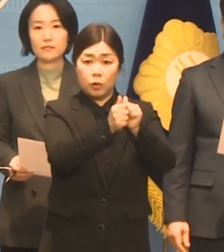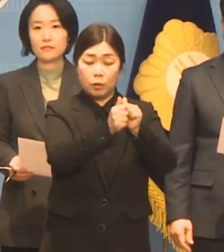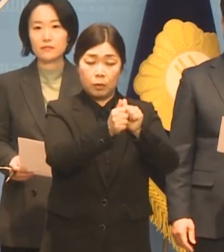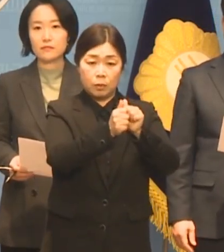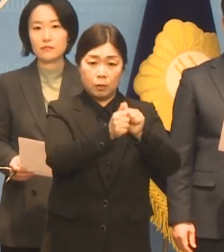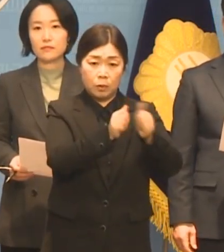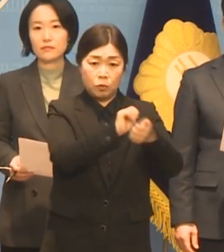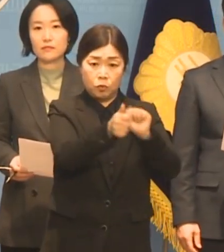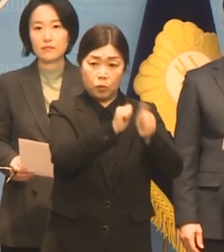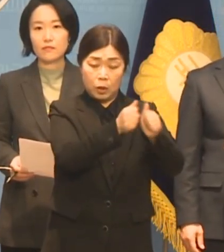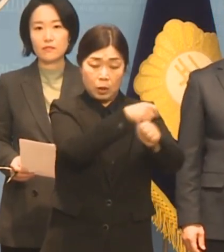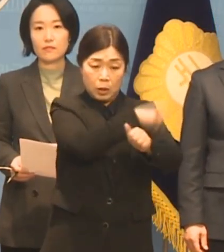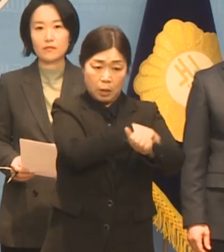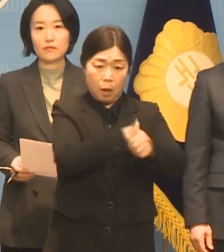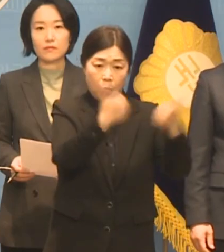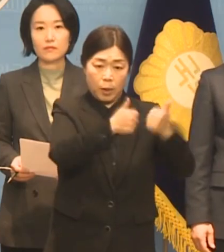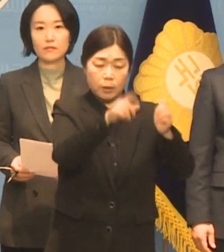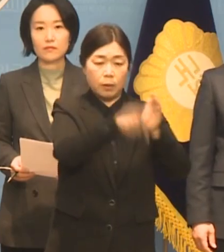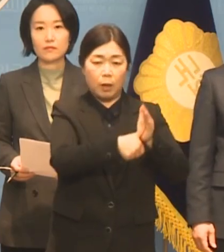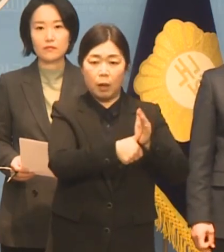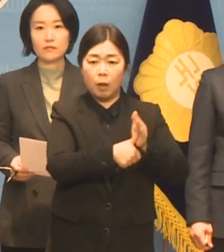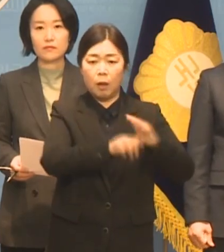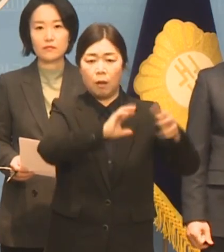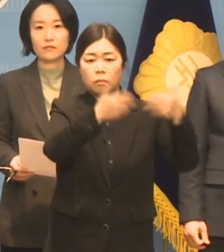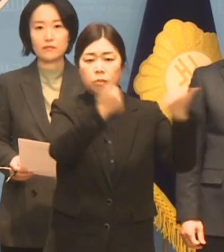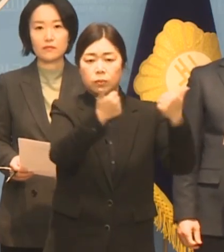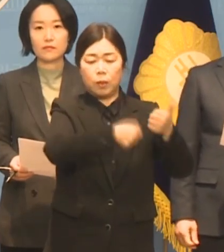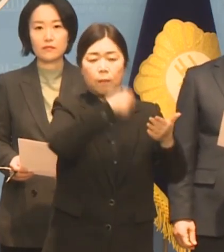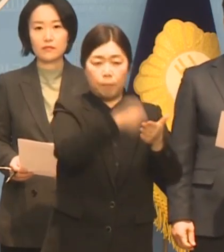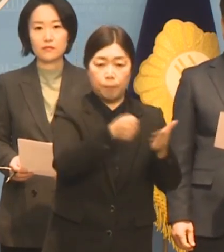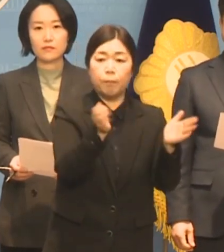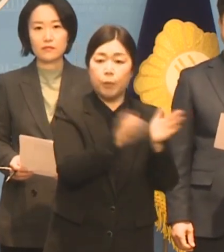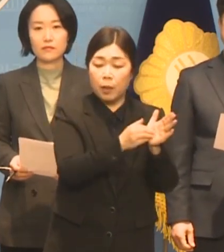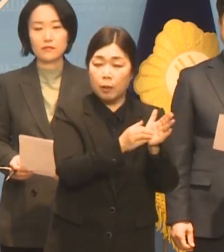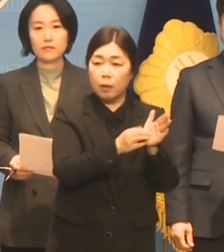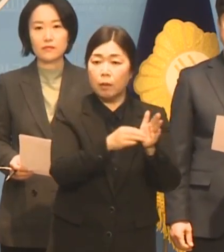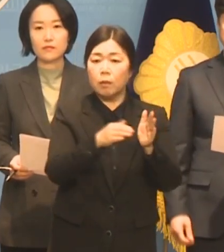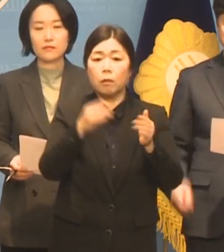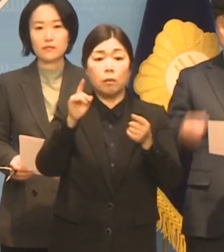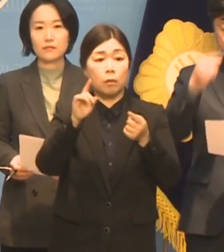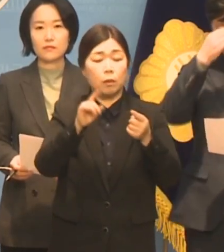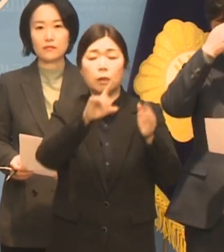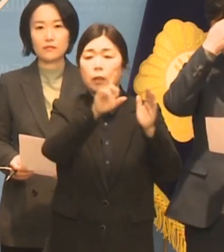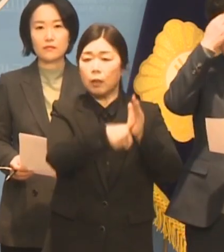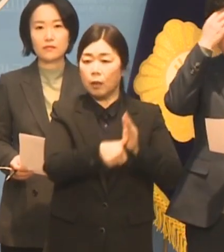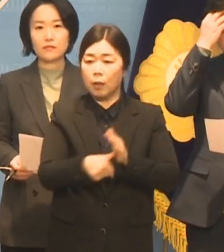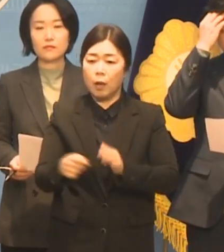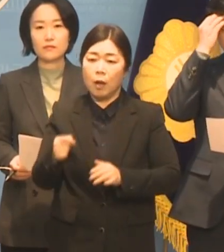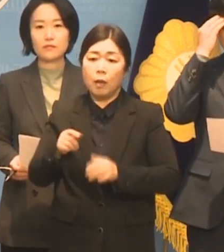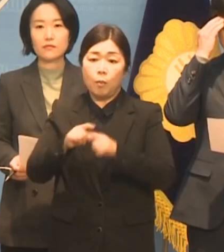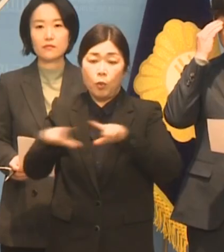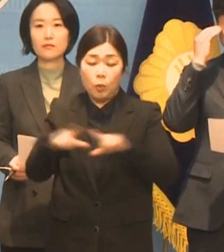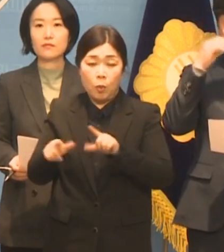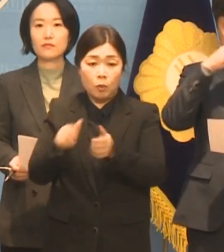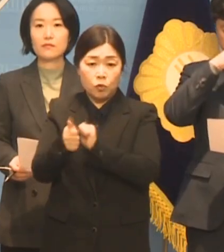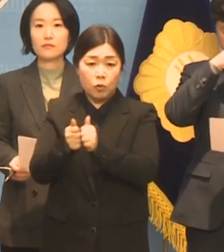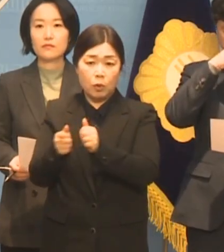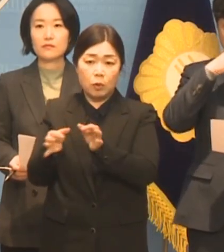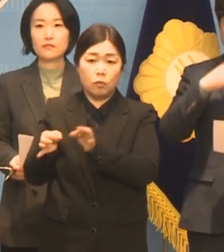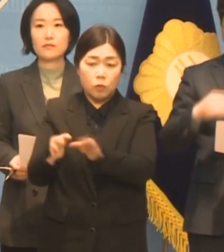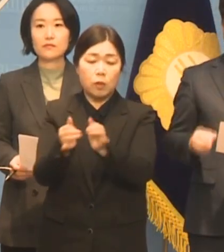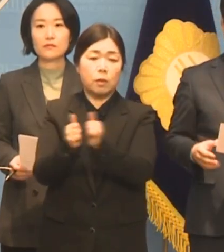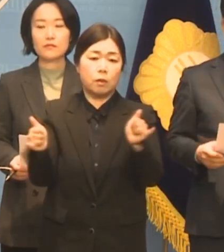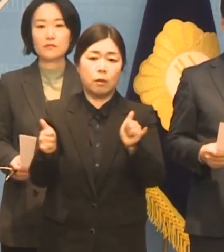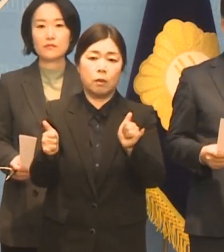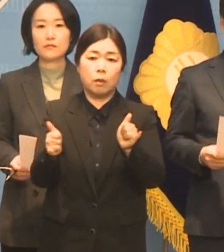의사결정 과정에서 소액주주의 이익을 책임있게 반영할 수 있도록 하는 상법 개정을 추진하겠다고